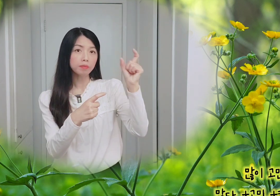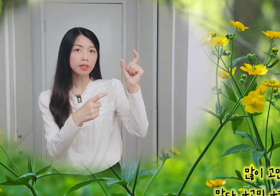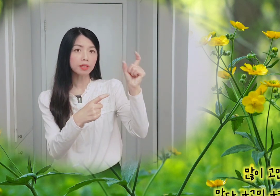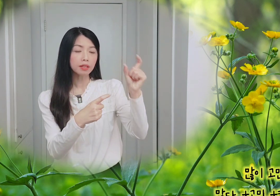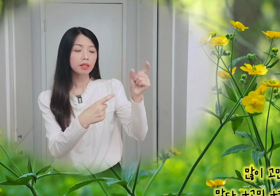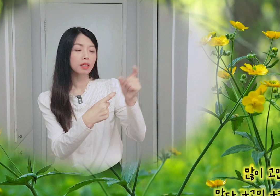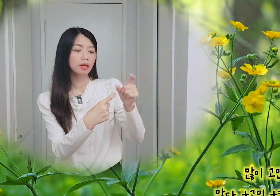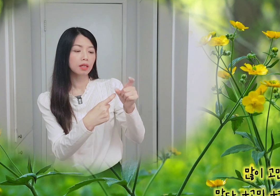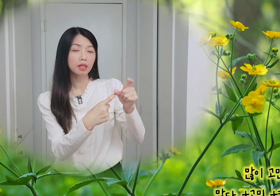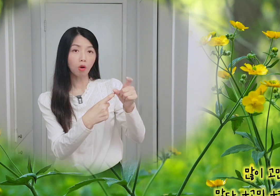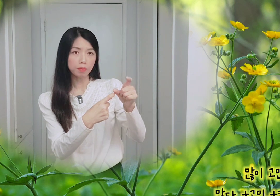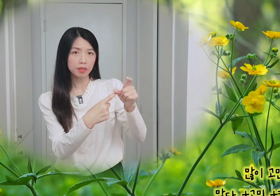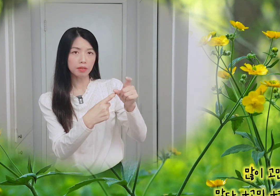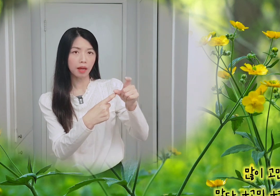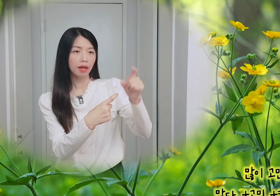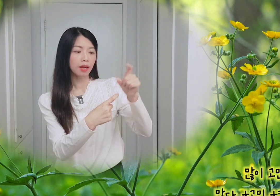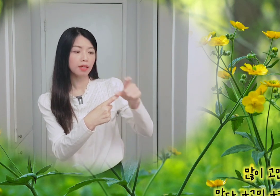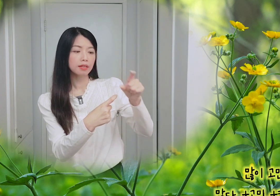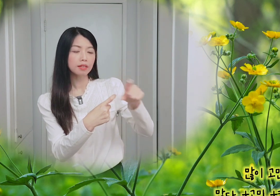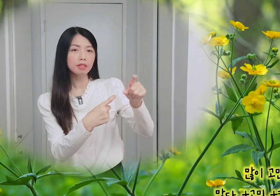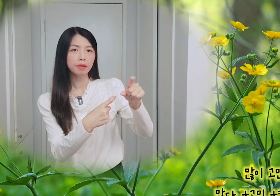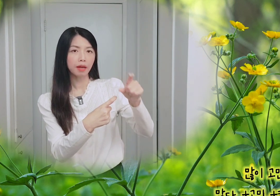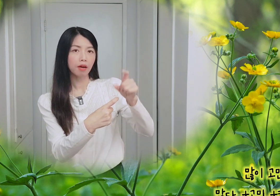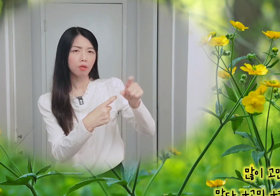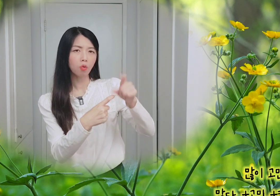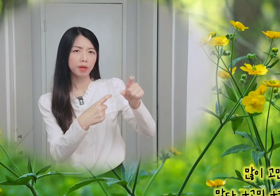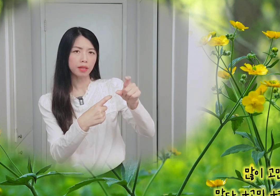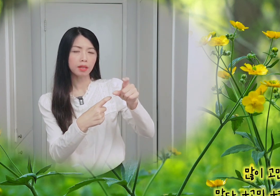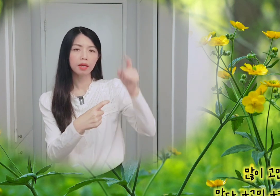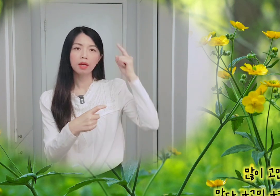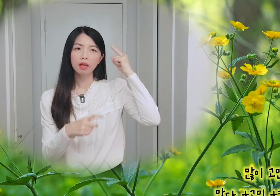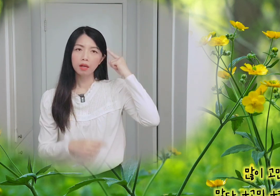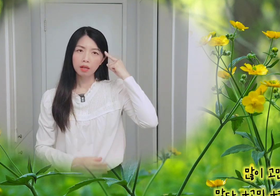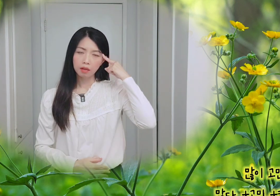이 엄지를 이 검지 등에 스치면 돼요. 고민.